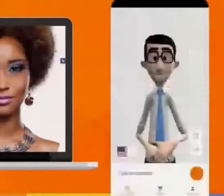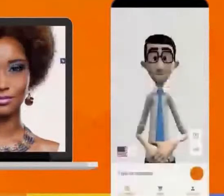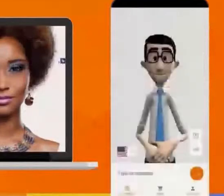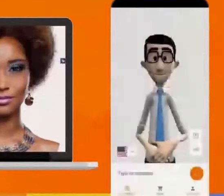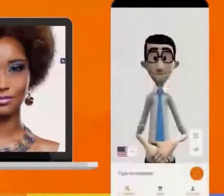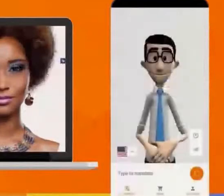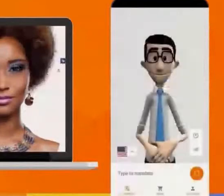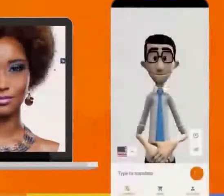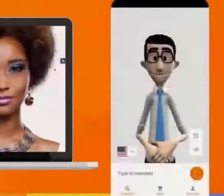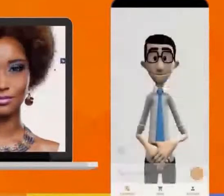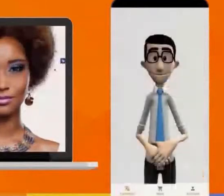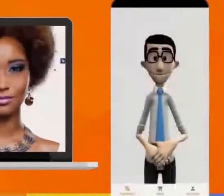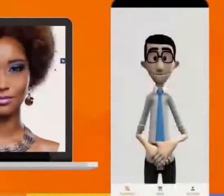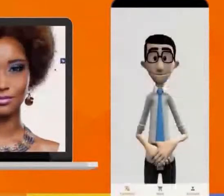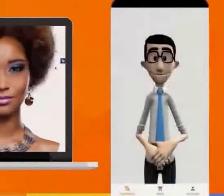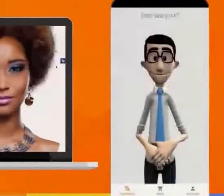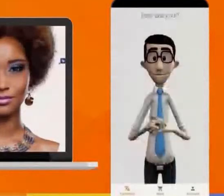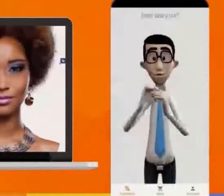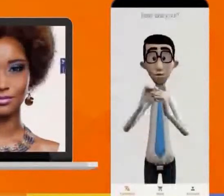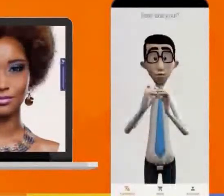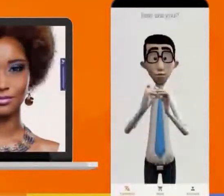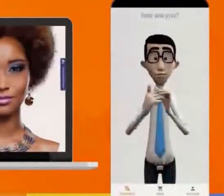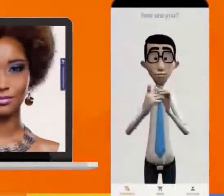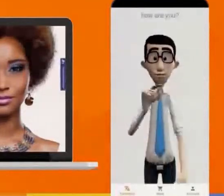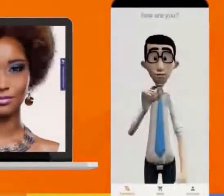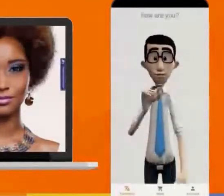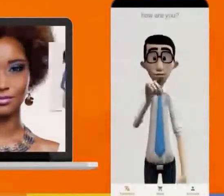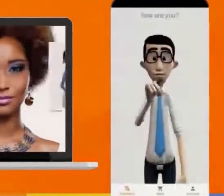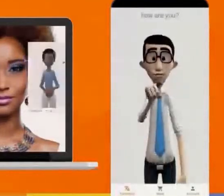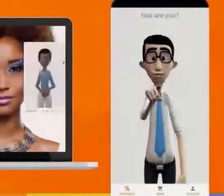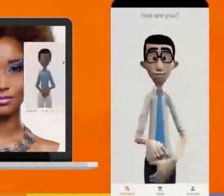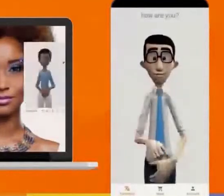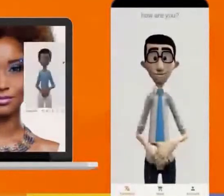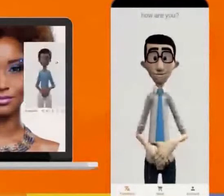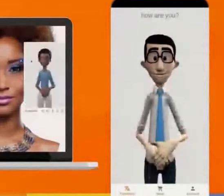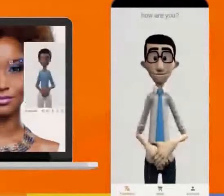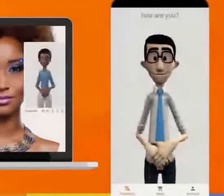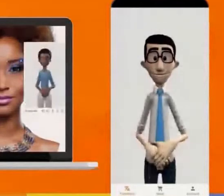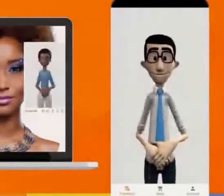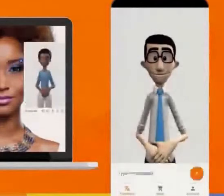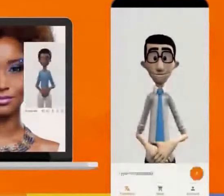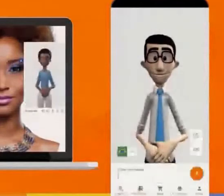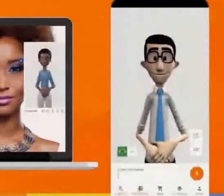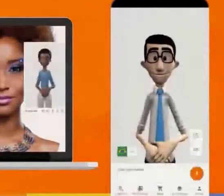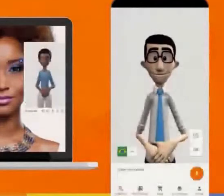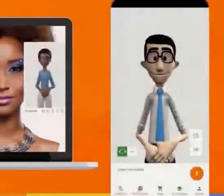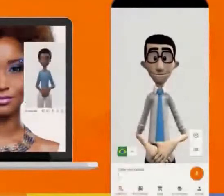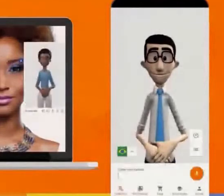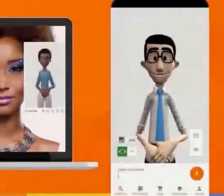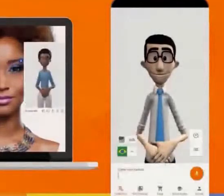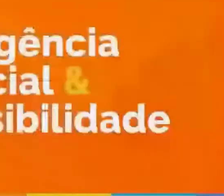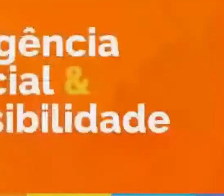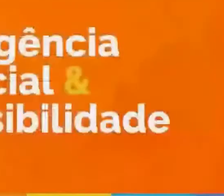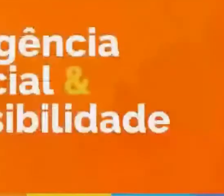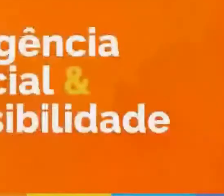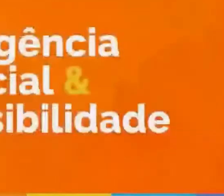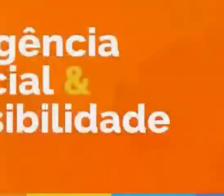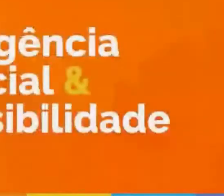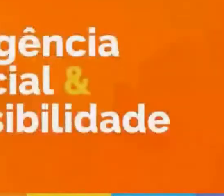diferentes, certo? Em Portugal se utiliza a língua gestual portuguesa, aí tem língua americana, a língua britânica de sinais.